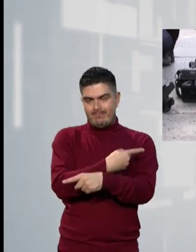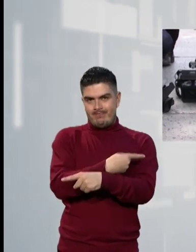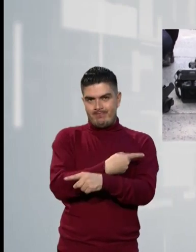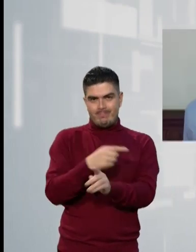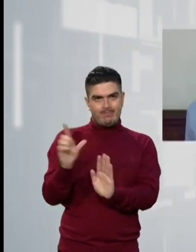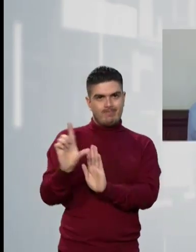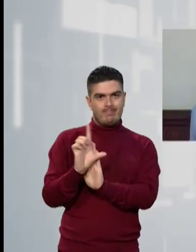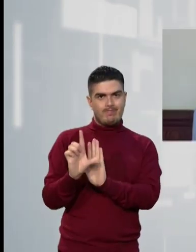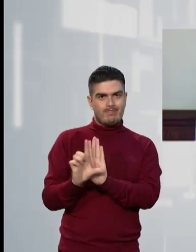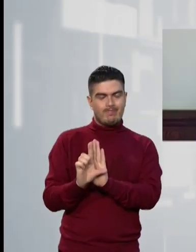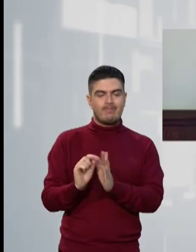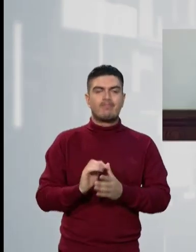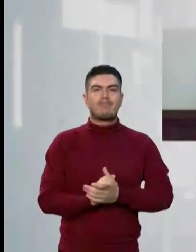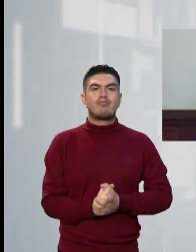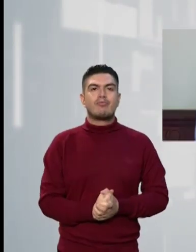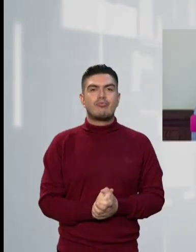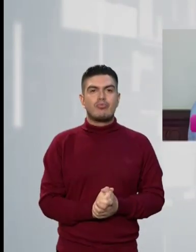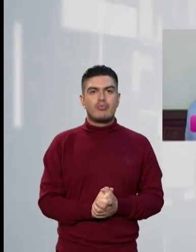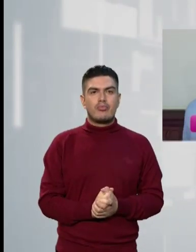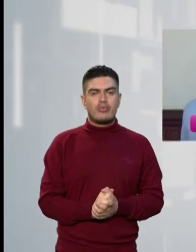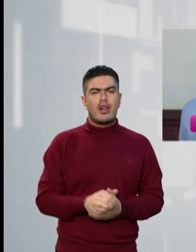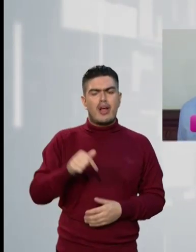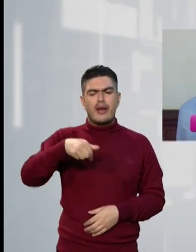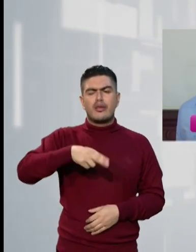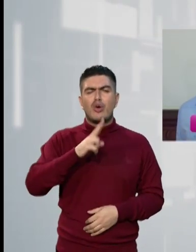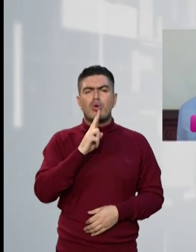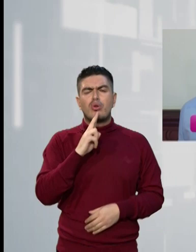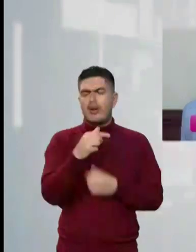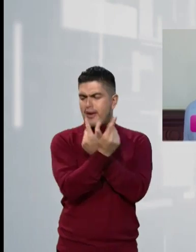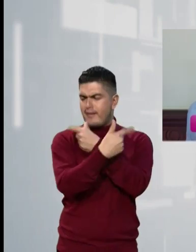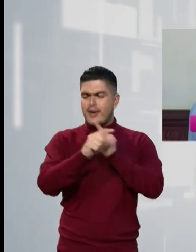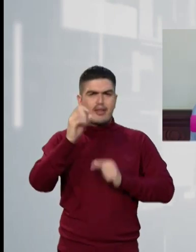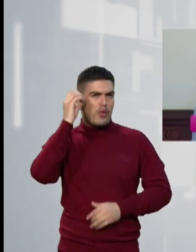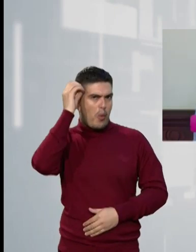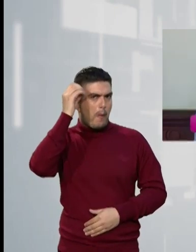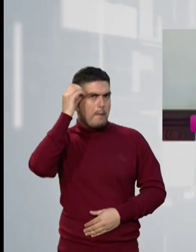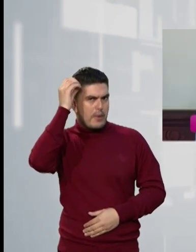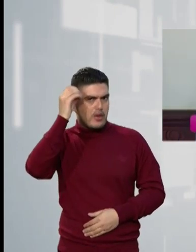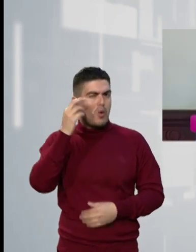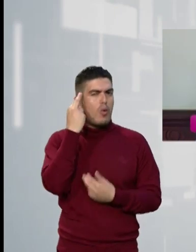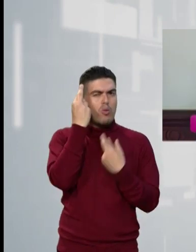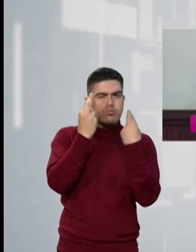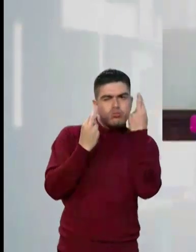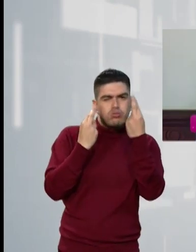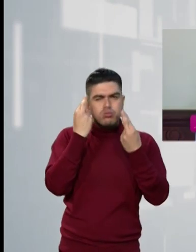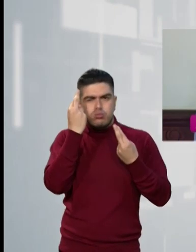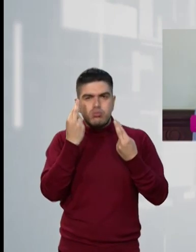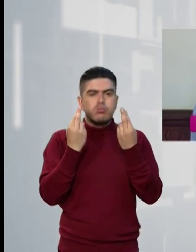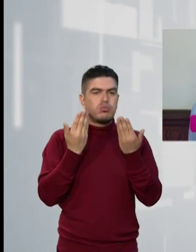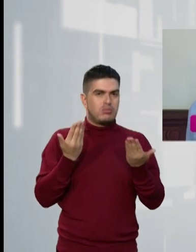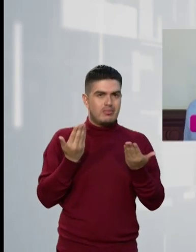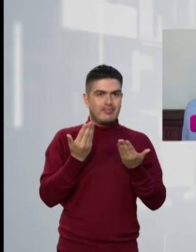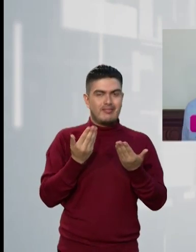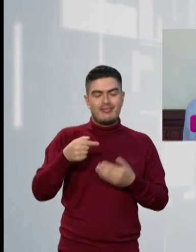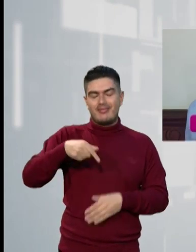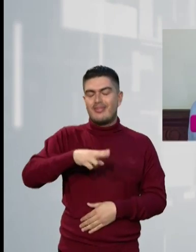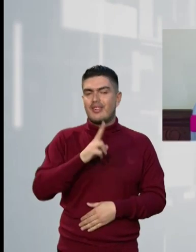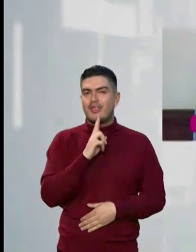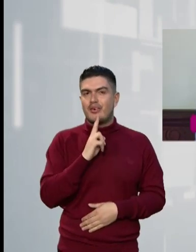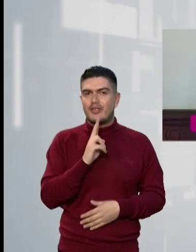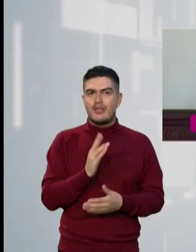información hay la libertad de pensamiento ha la libertad de reflexión de análisis de estudio de externar